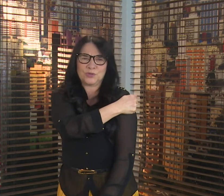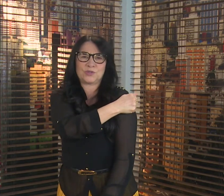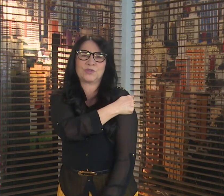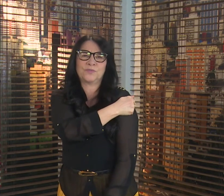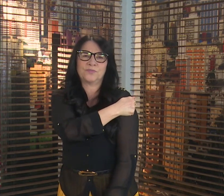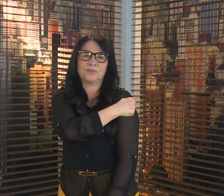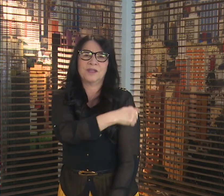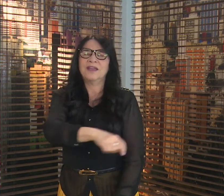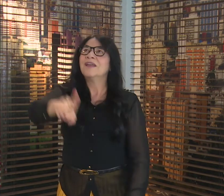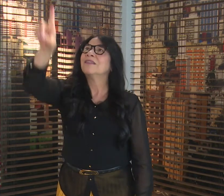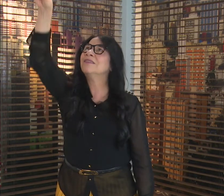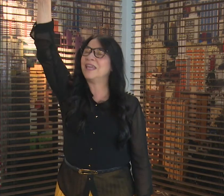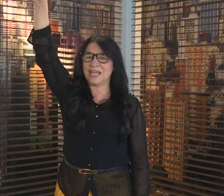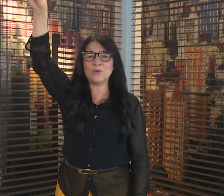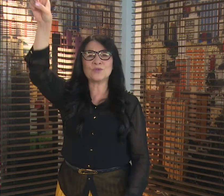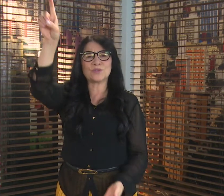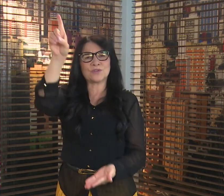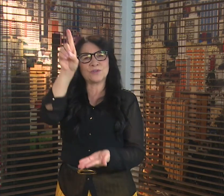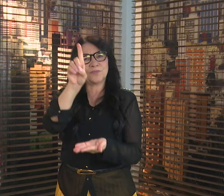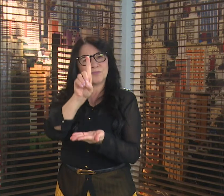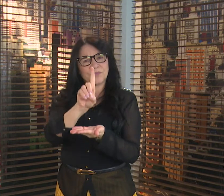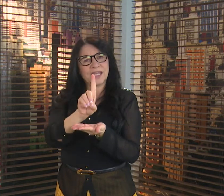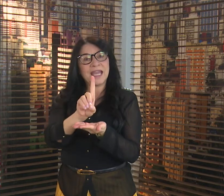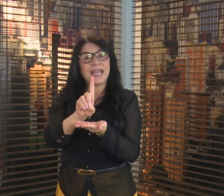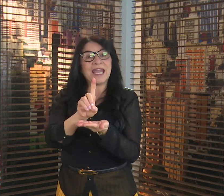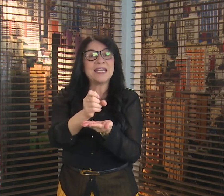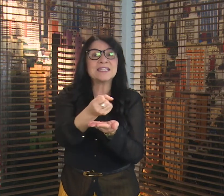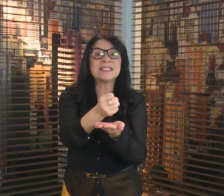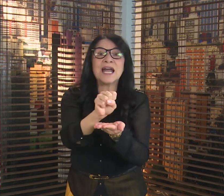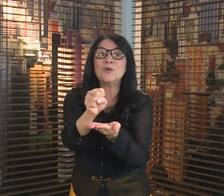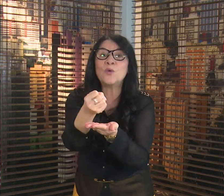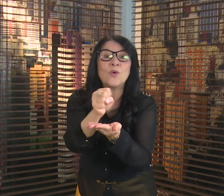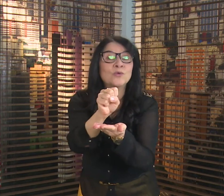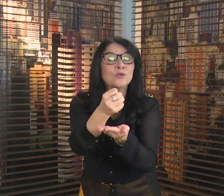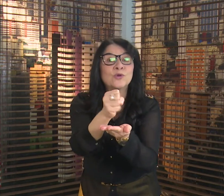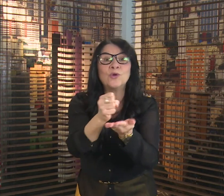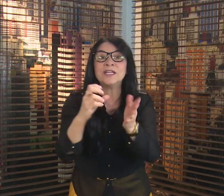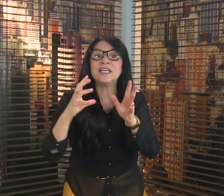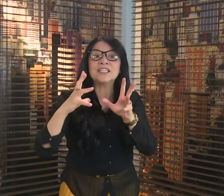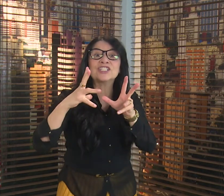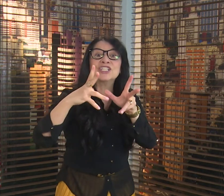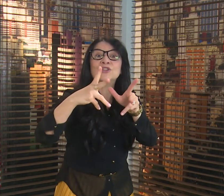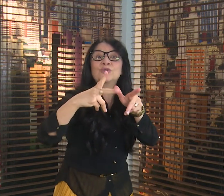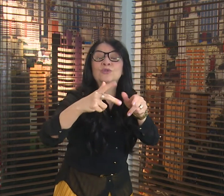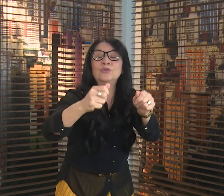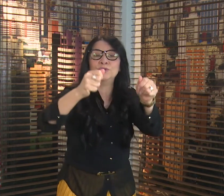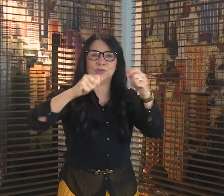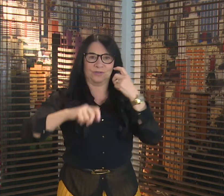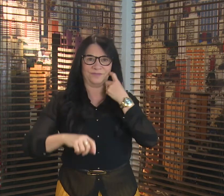Alunos, Deus, Ele está no controle de tudo.